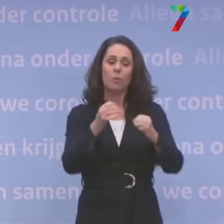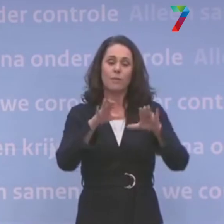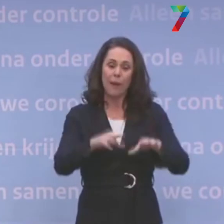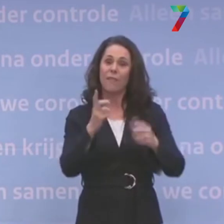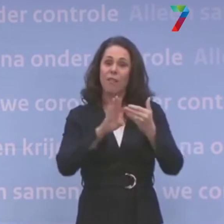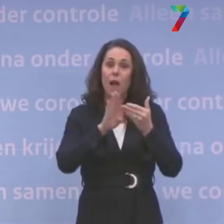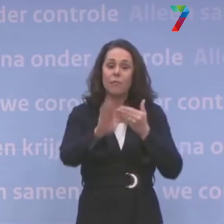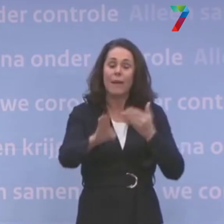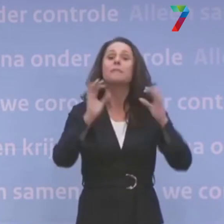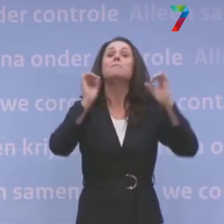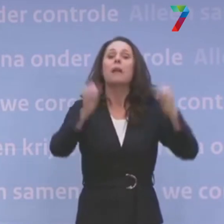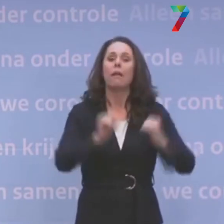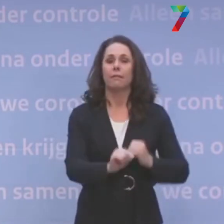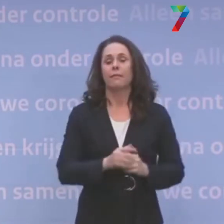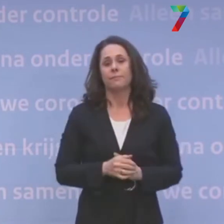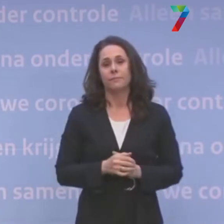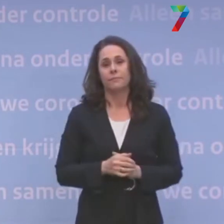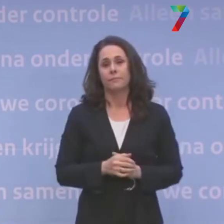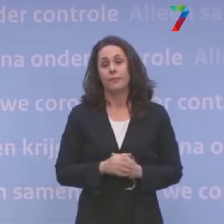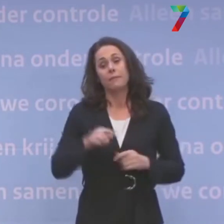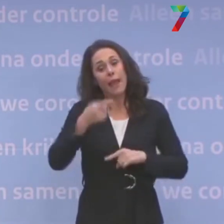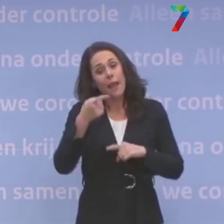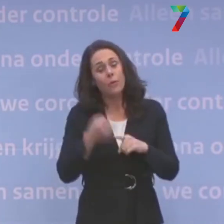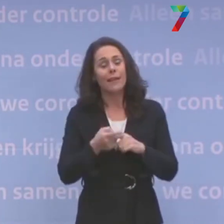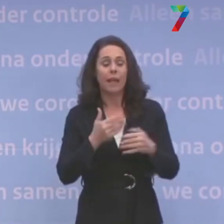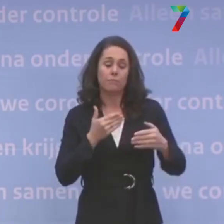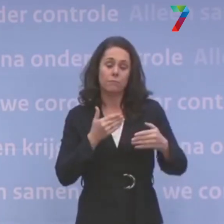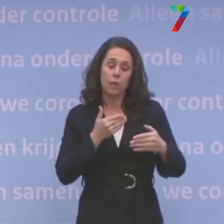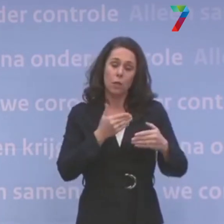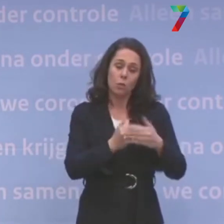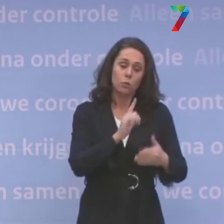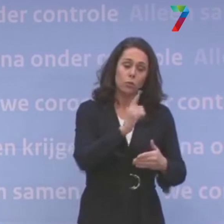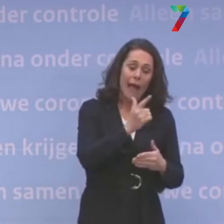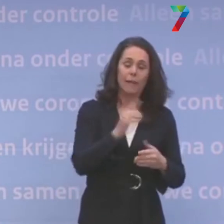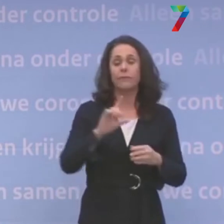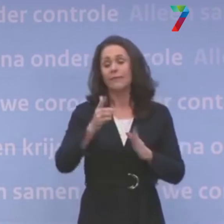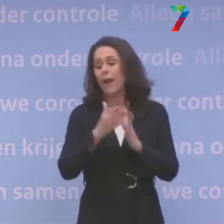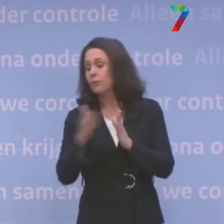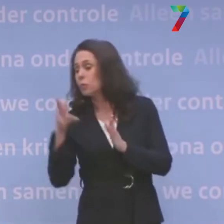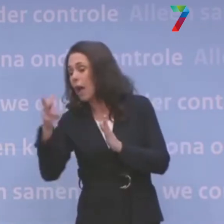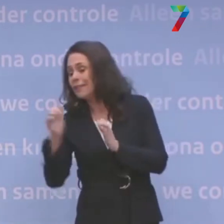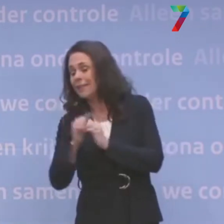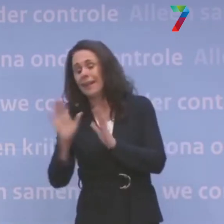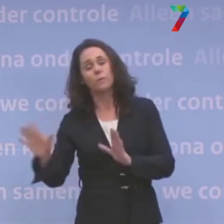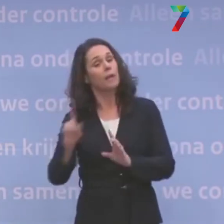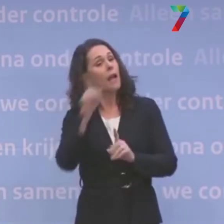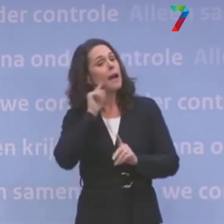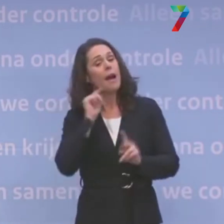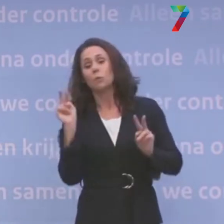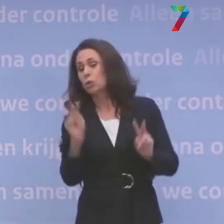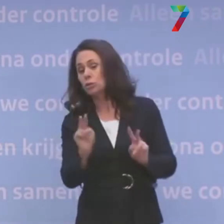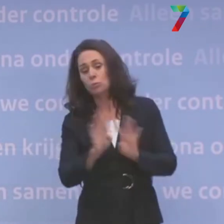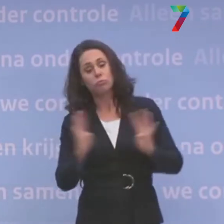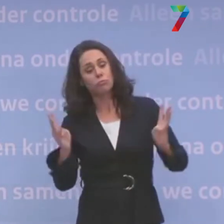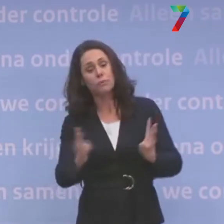handhaven. En steeds geldt van tot 12 jaar en van 12 tot 18, geen ouders langs de lijn, thuis